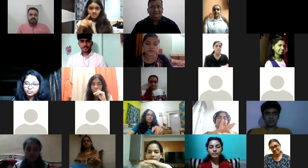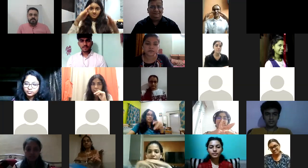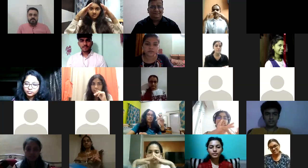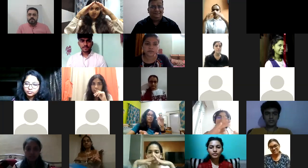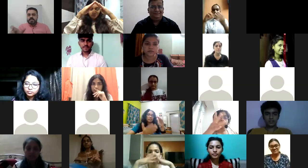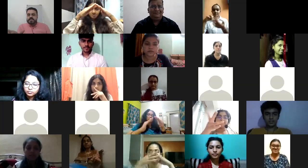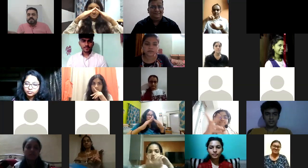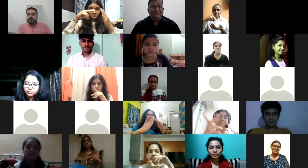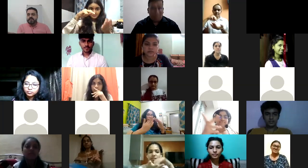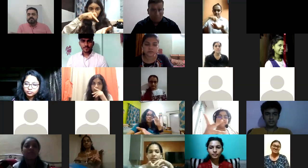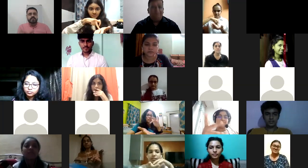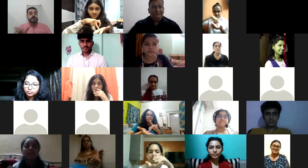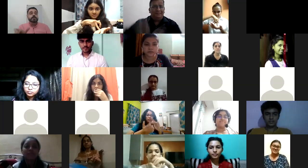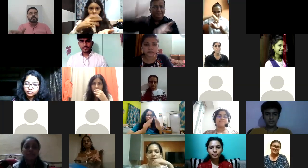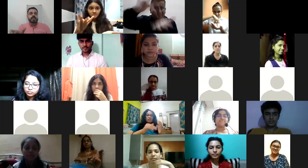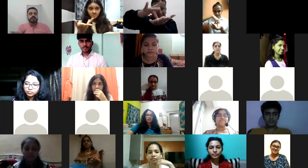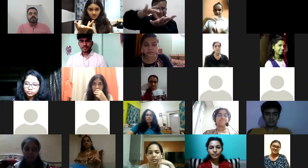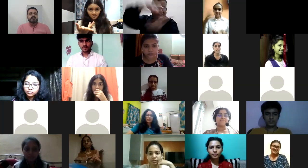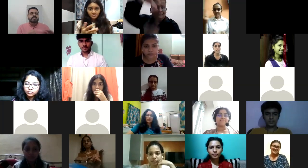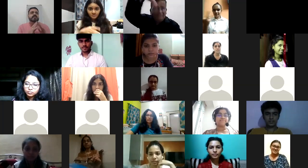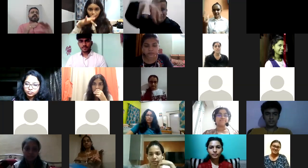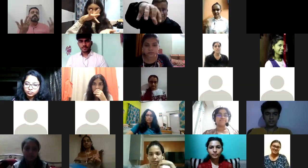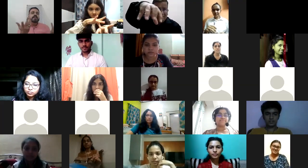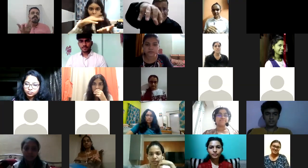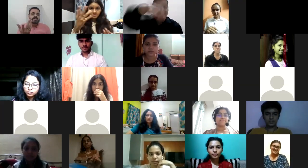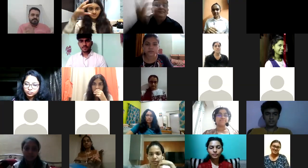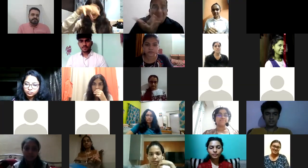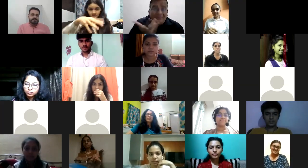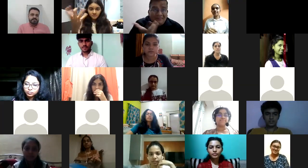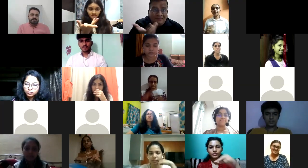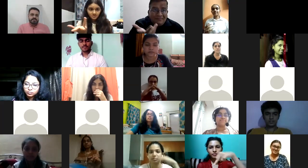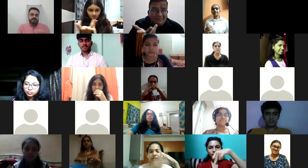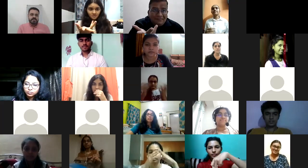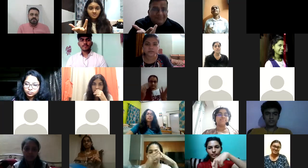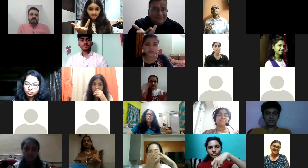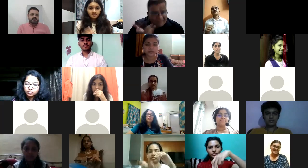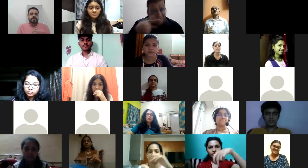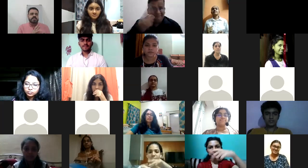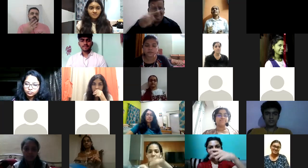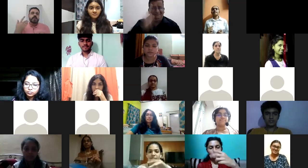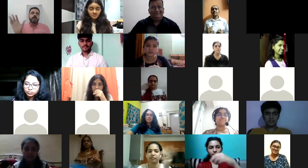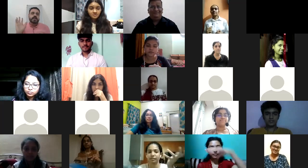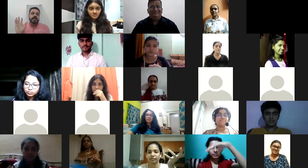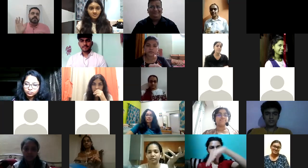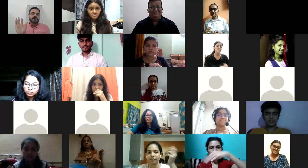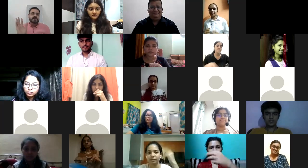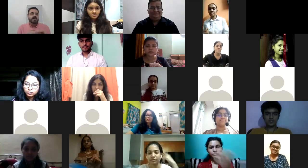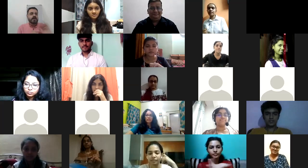So he has just simplified the word where do you live? घर किधर है? You know. So you are just avoiding all the grammar, all the,